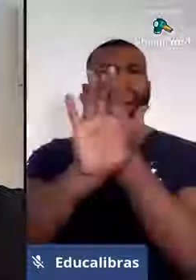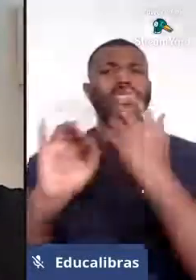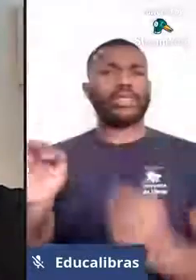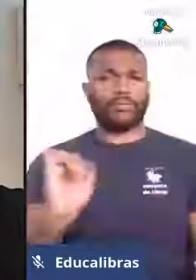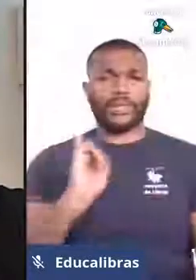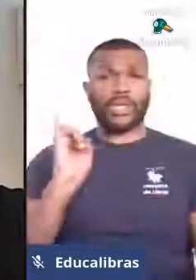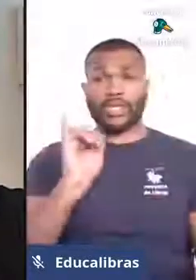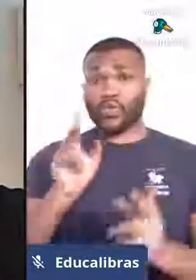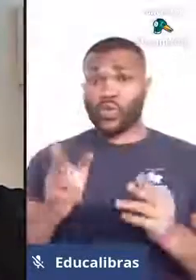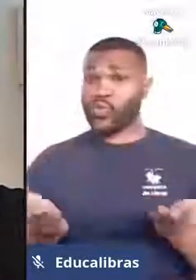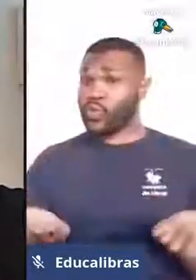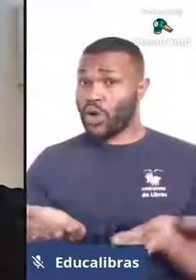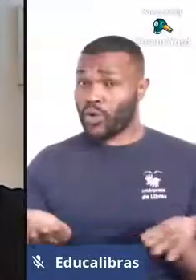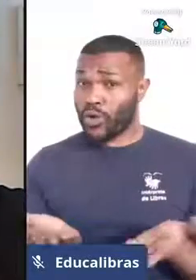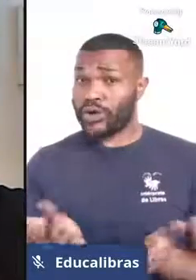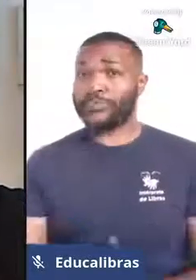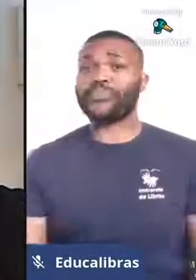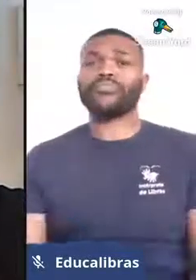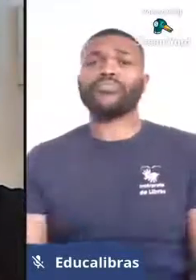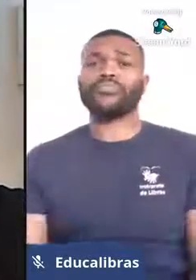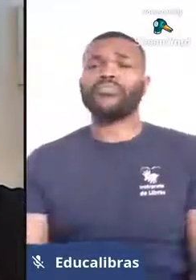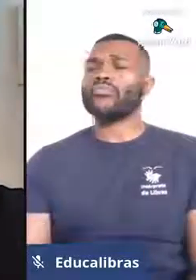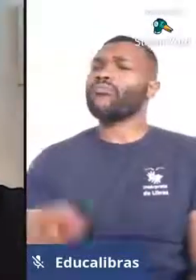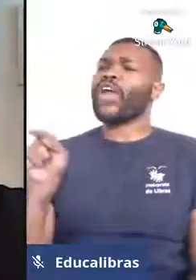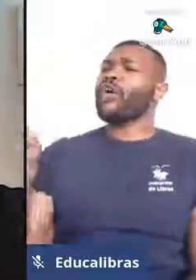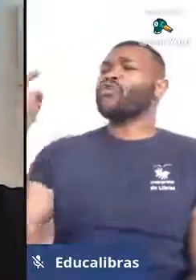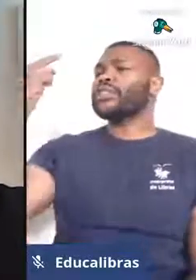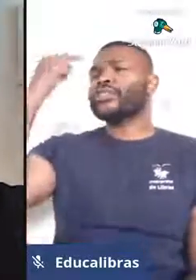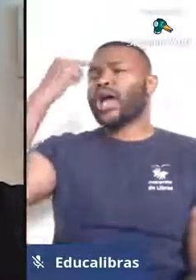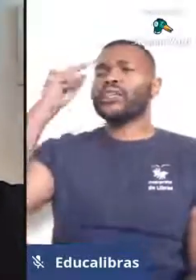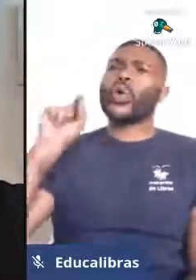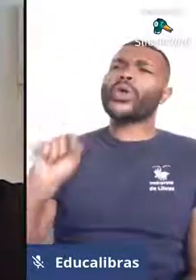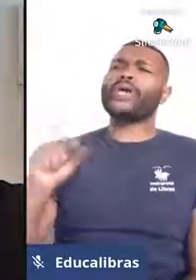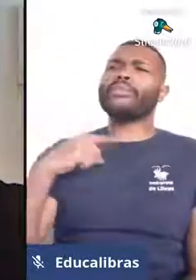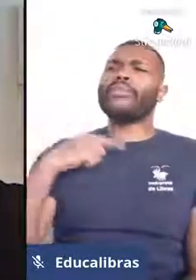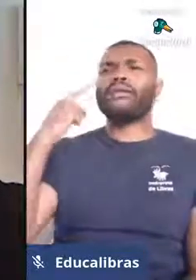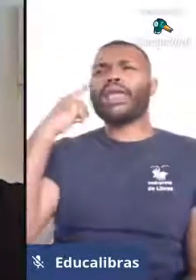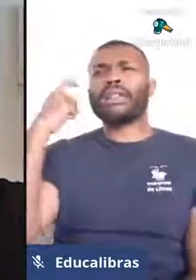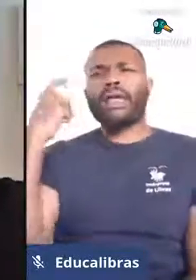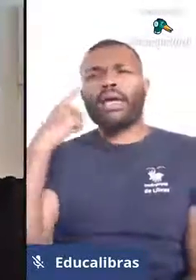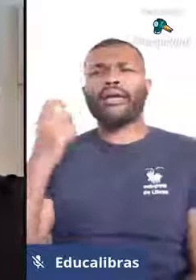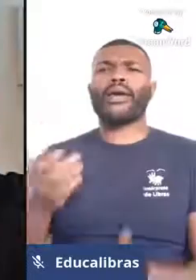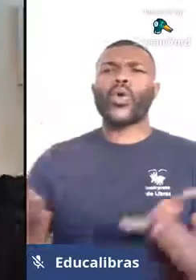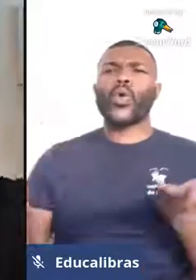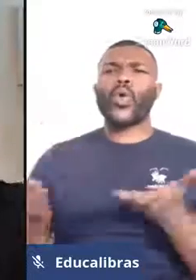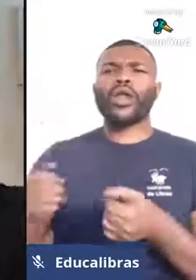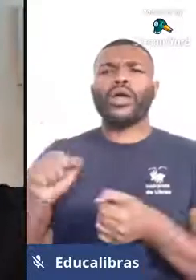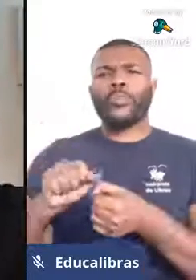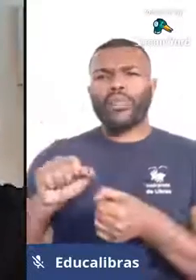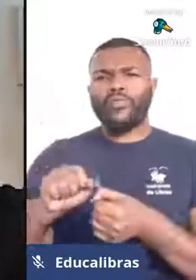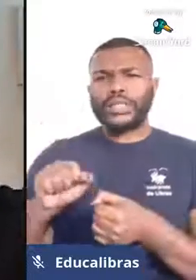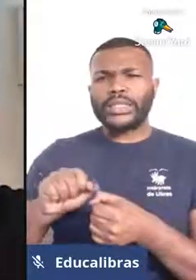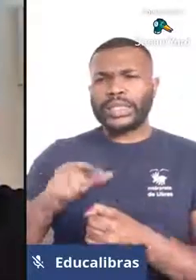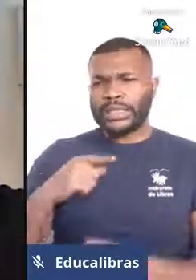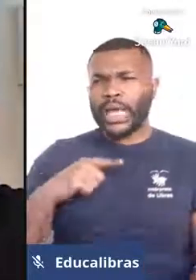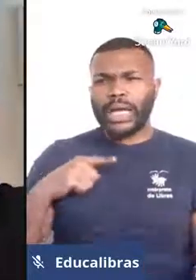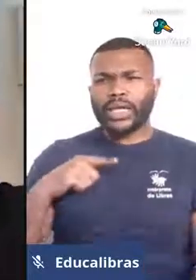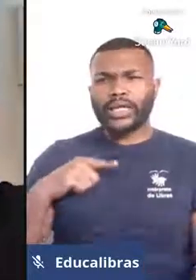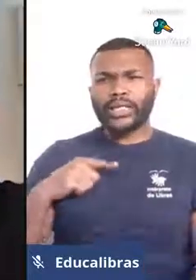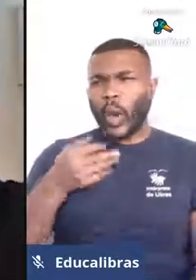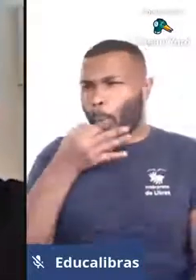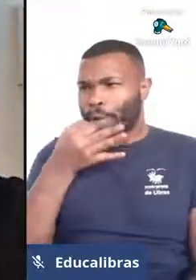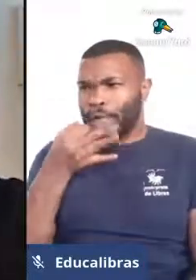Então, o que você acha? Você tem alguma ideia aí de bate-pronto? O que a gente pode fazer nesse